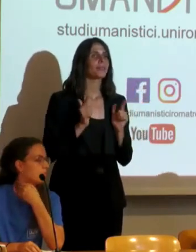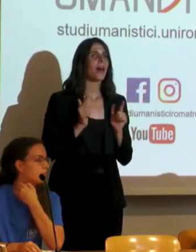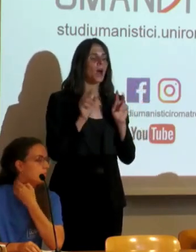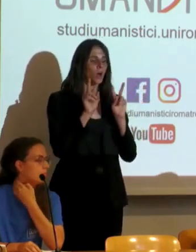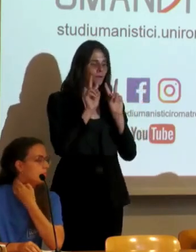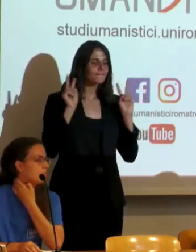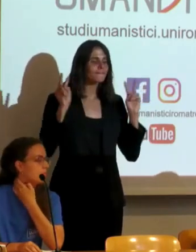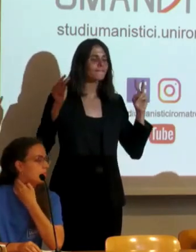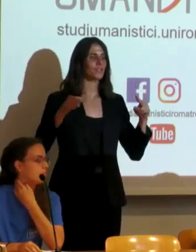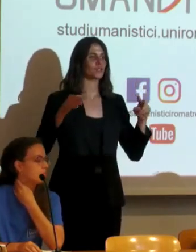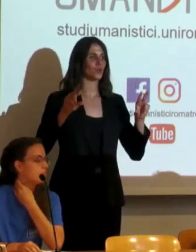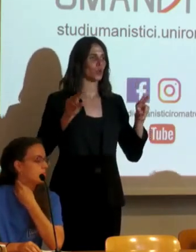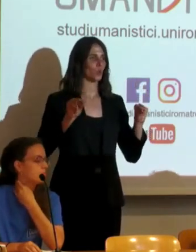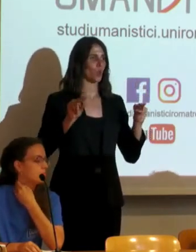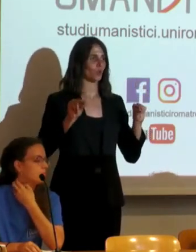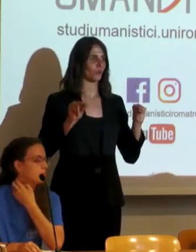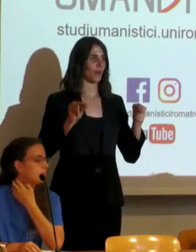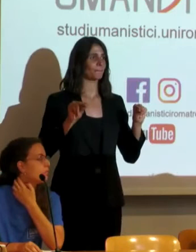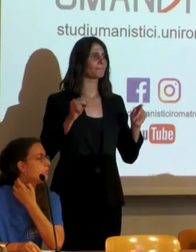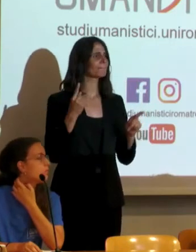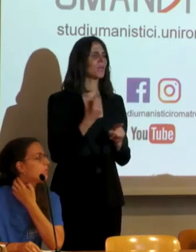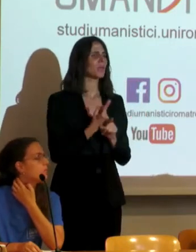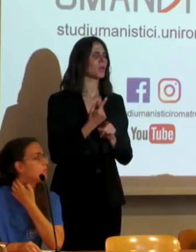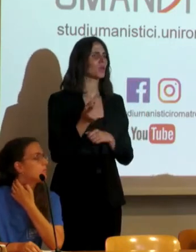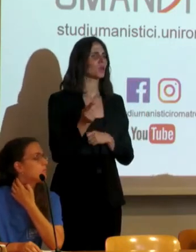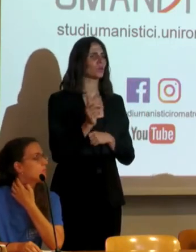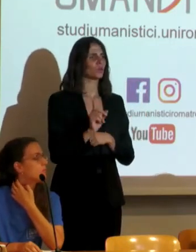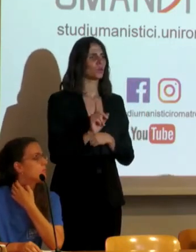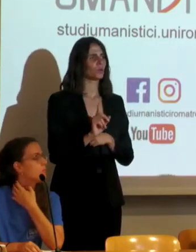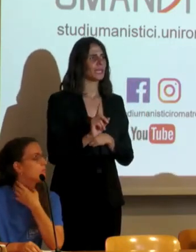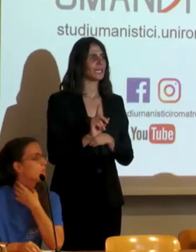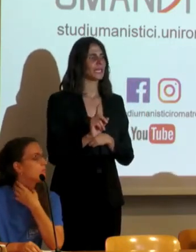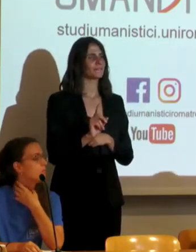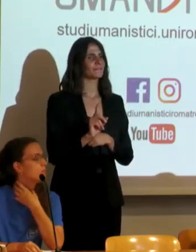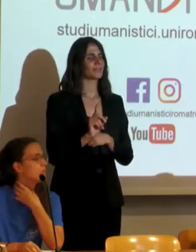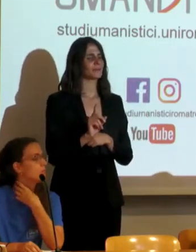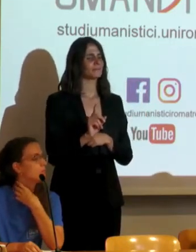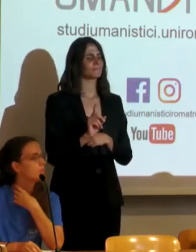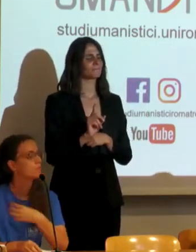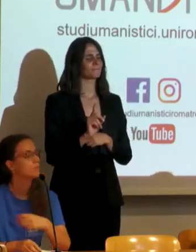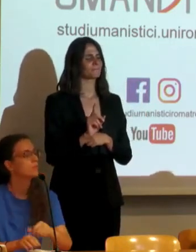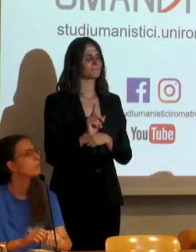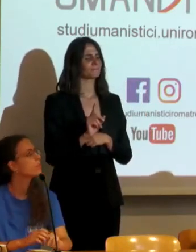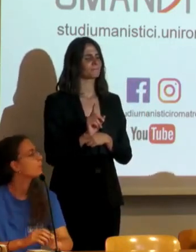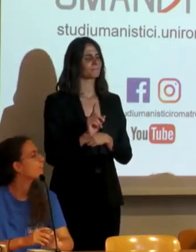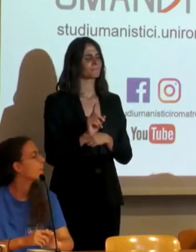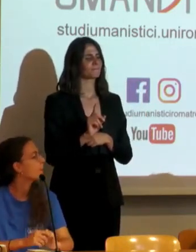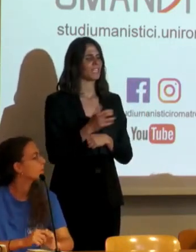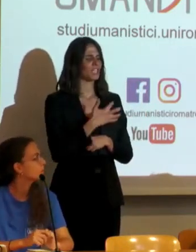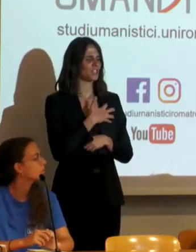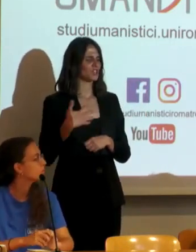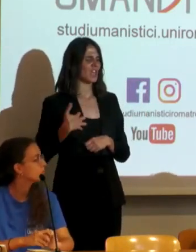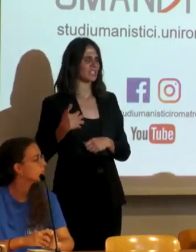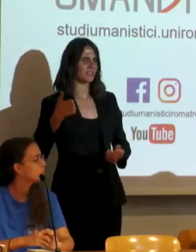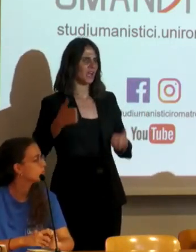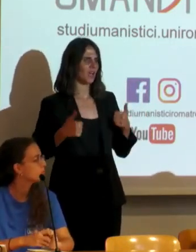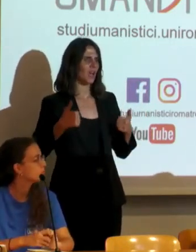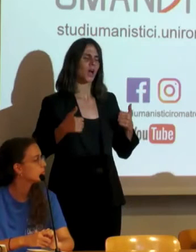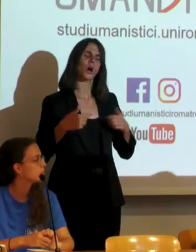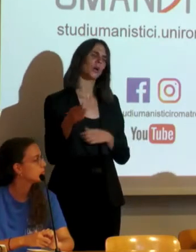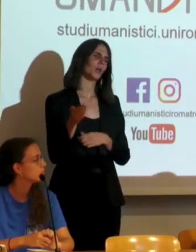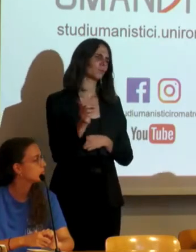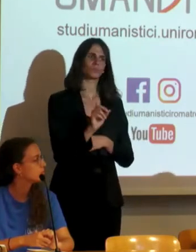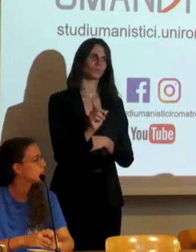una visione nuova che non deve essere vista in antitesi e in contrapposizione con quella scientifica, ma in realtà